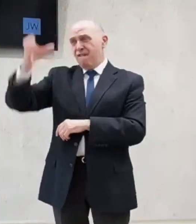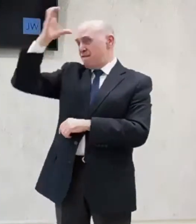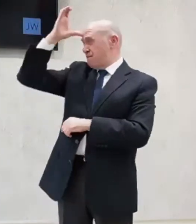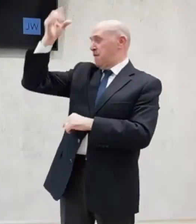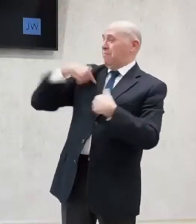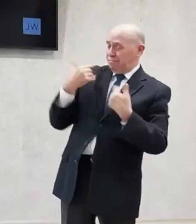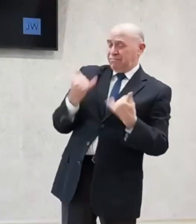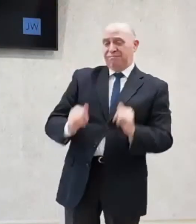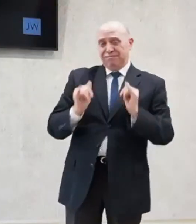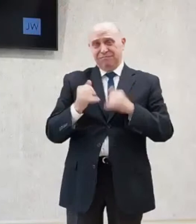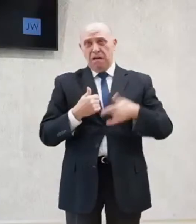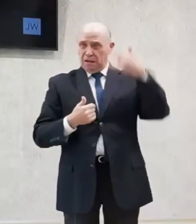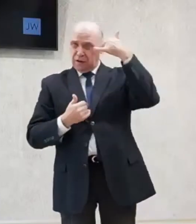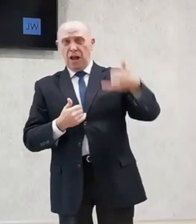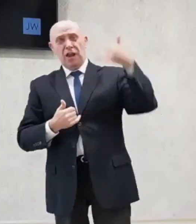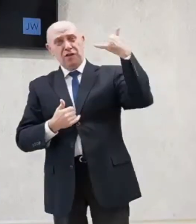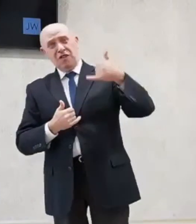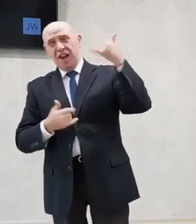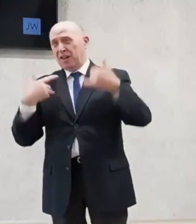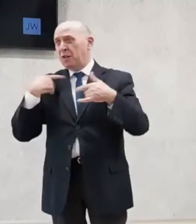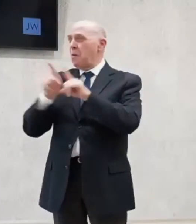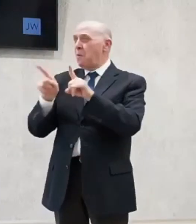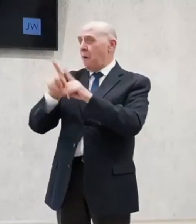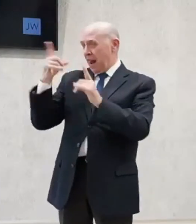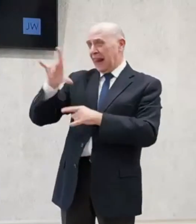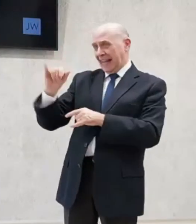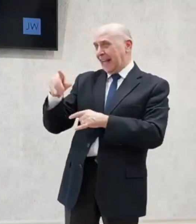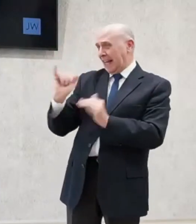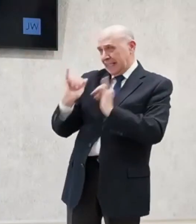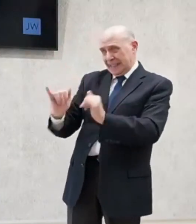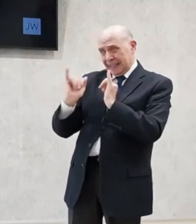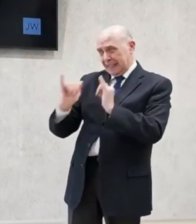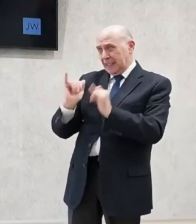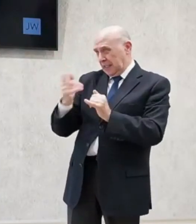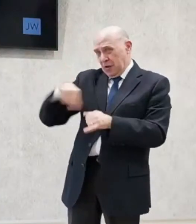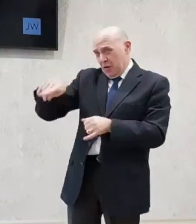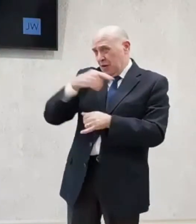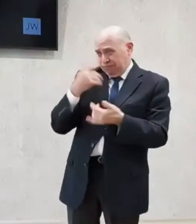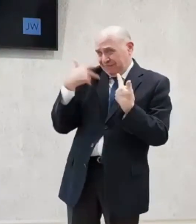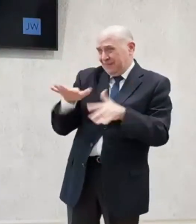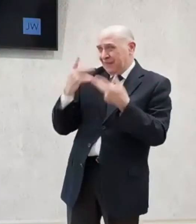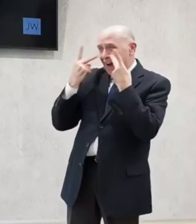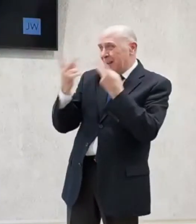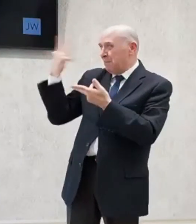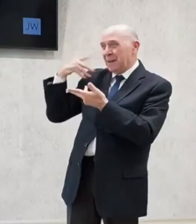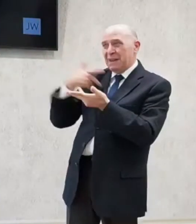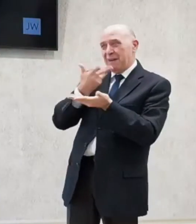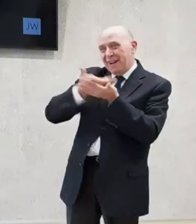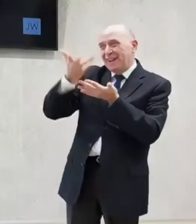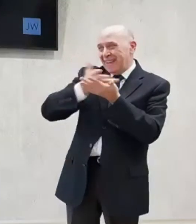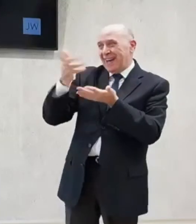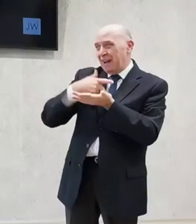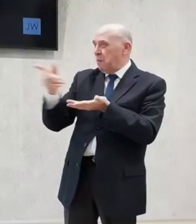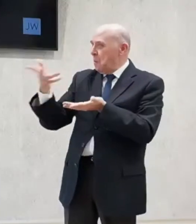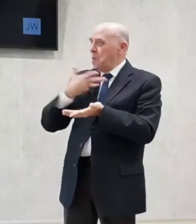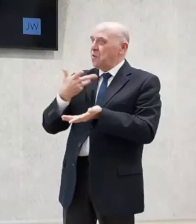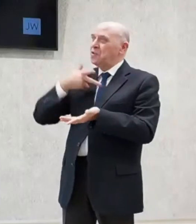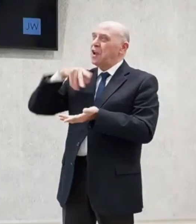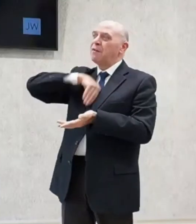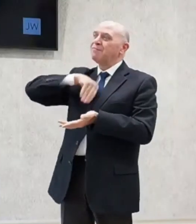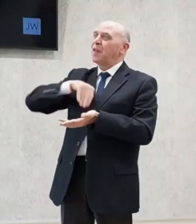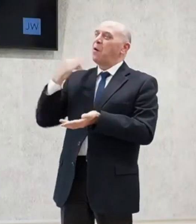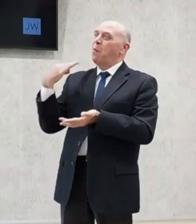possiamo essere intelligenti come lo era Lina perché abbiamo visto anche nella descrizione che è stata fatta aveva delle qualità